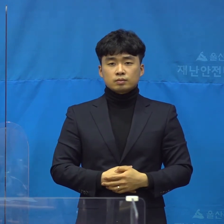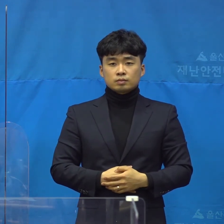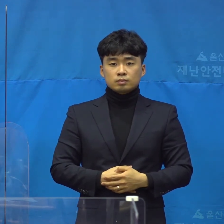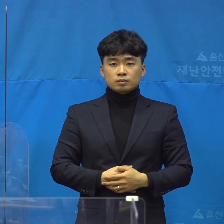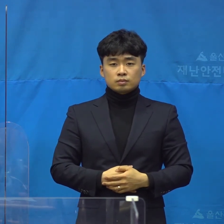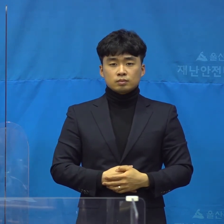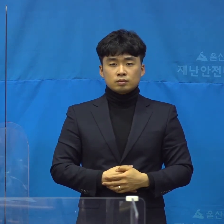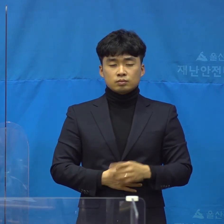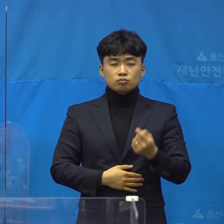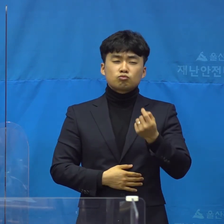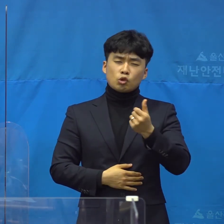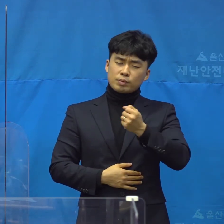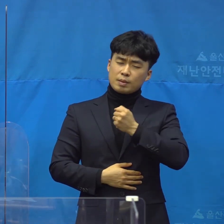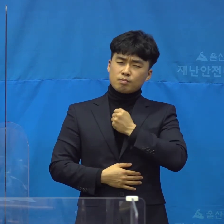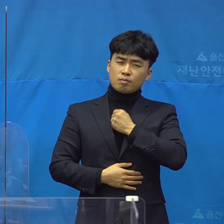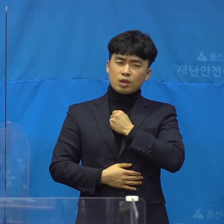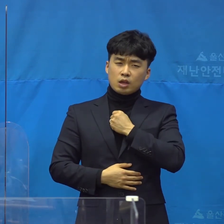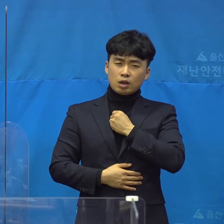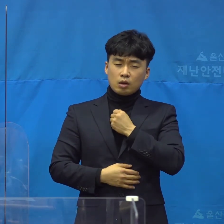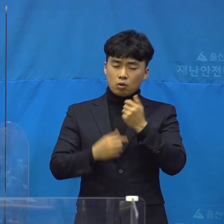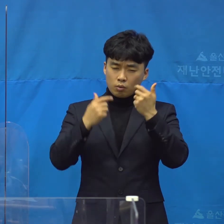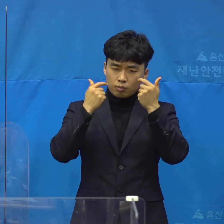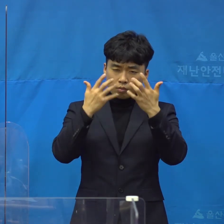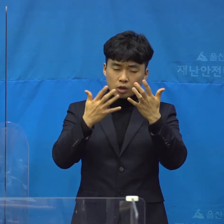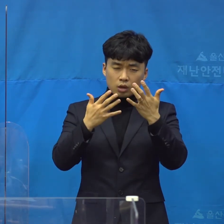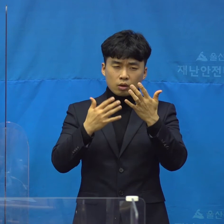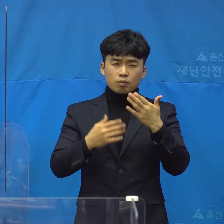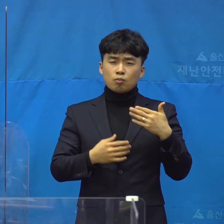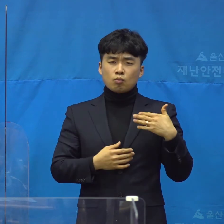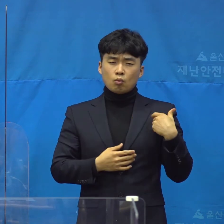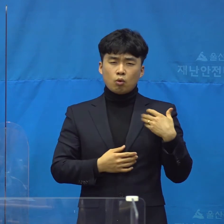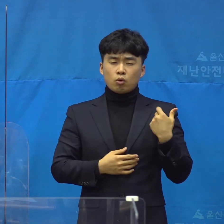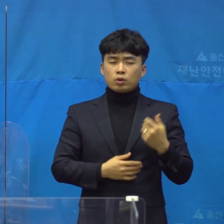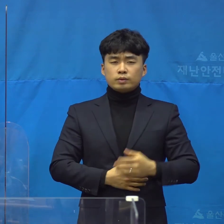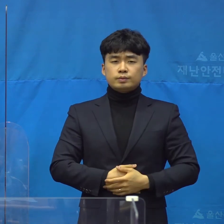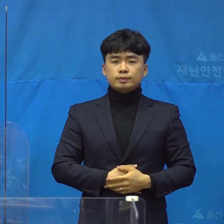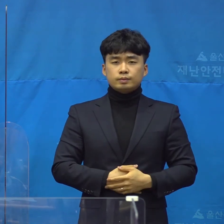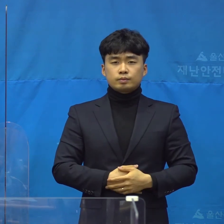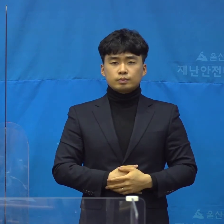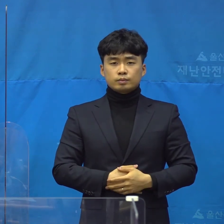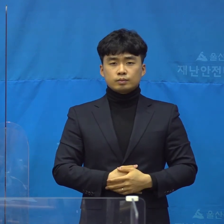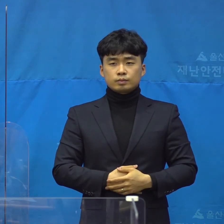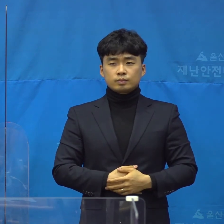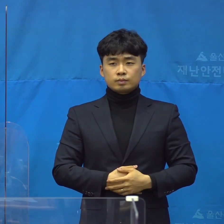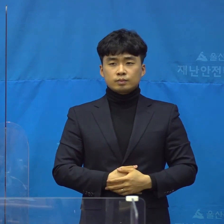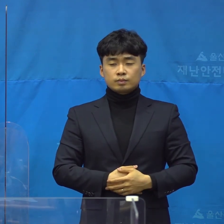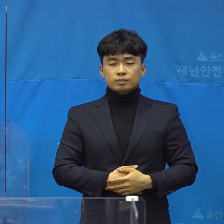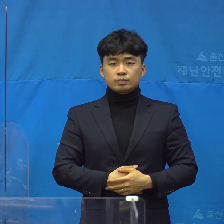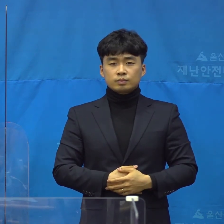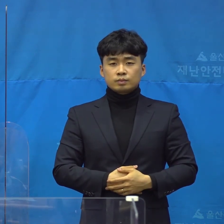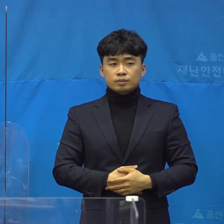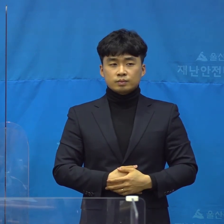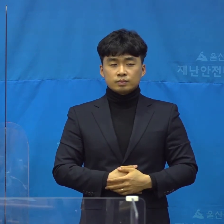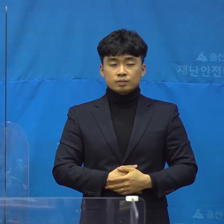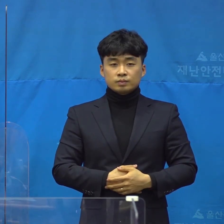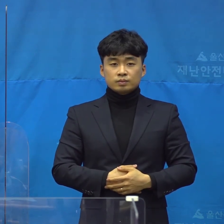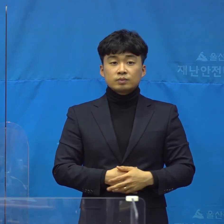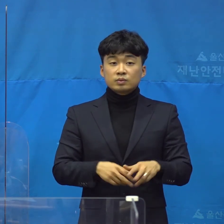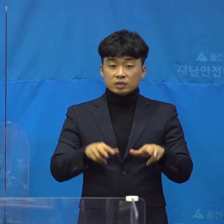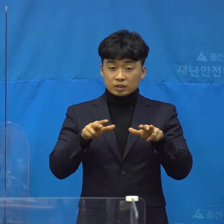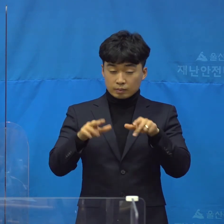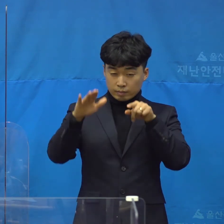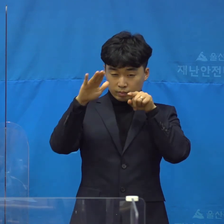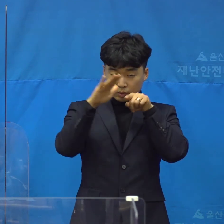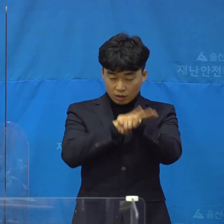감염 경로가 어떻게 되는지 이거는 저희들도 지금 답답한 부분인데 지금 감염 경로가 지금 명확하지 않습니다. 그리고 지금 현재